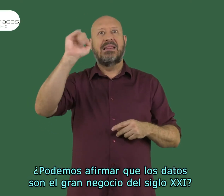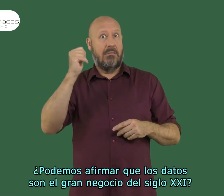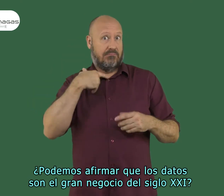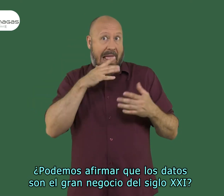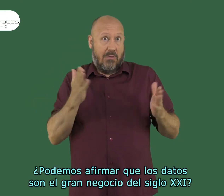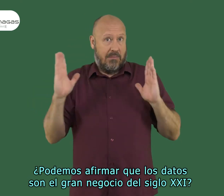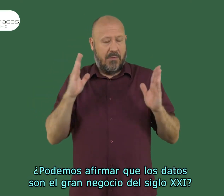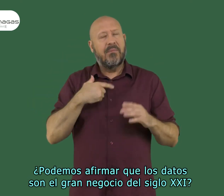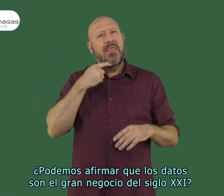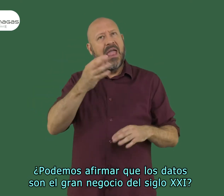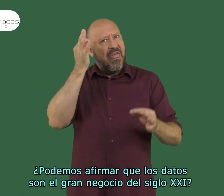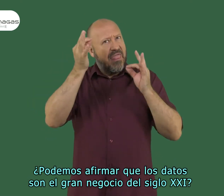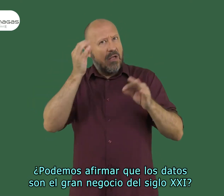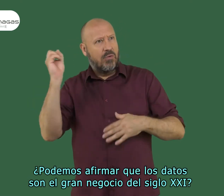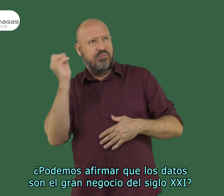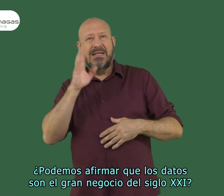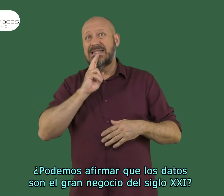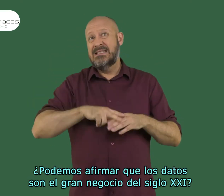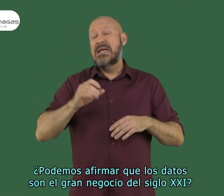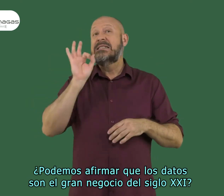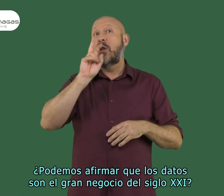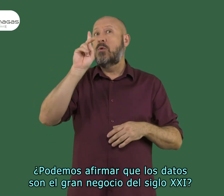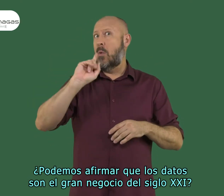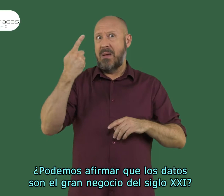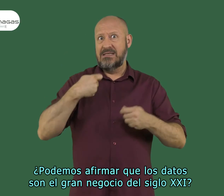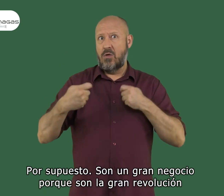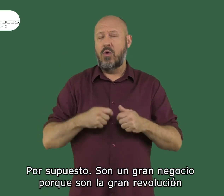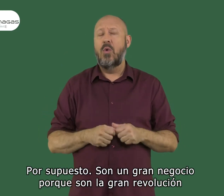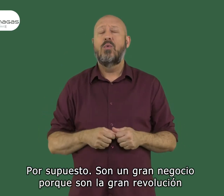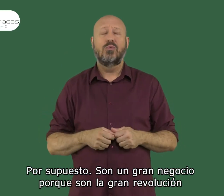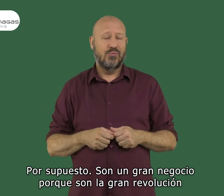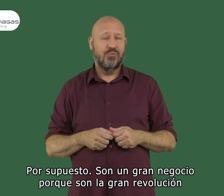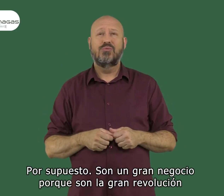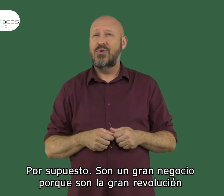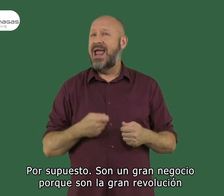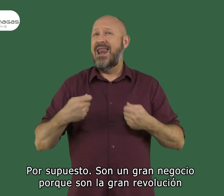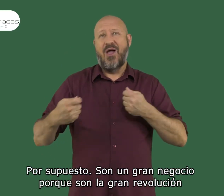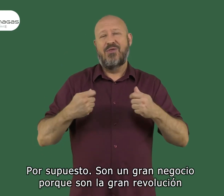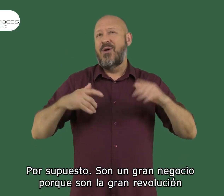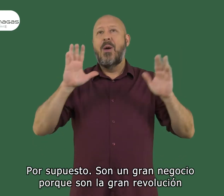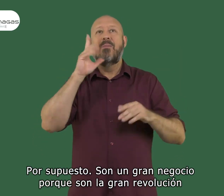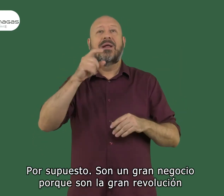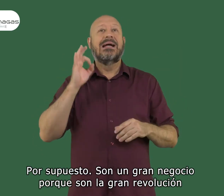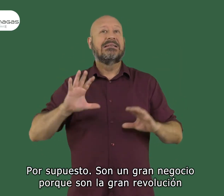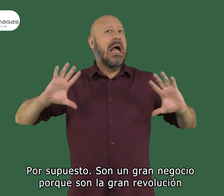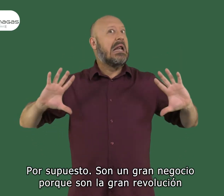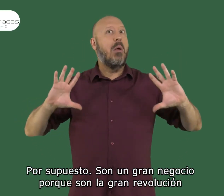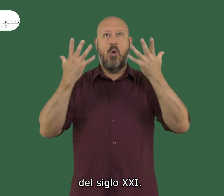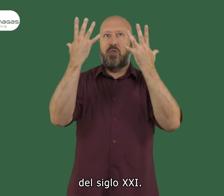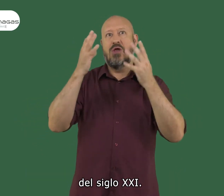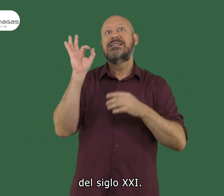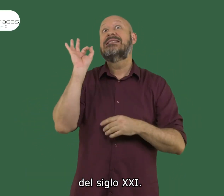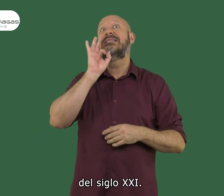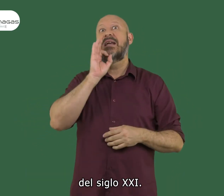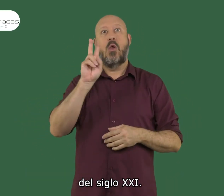que los datos son el gran negocio del siglo XXI? Por supuesto, son un gran negocio porque son la gran revolución